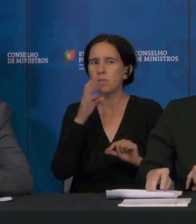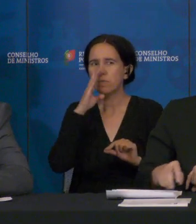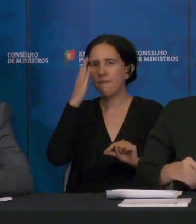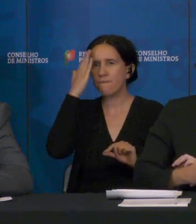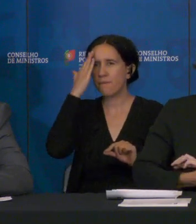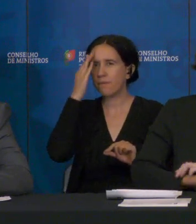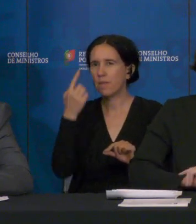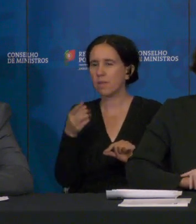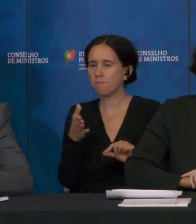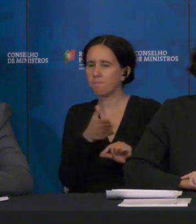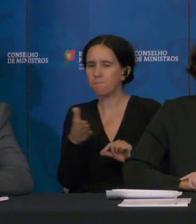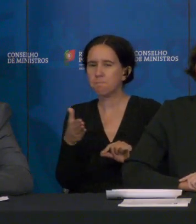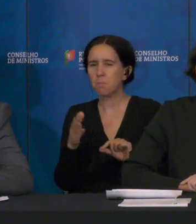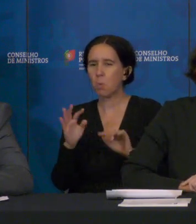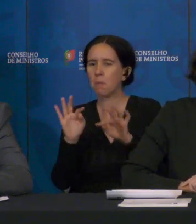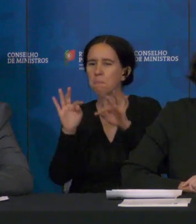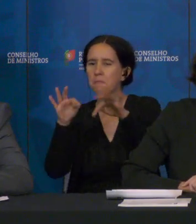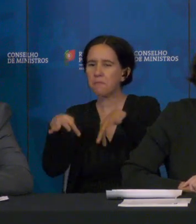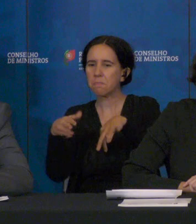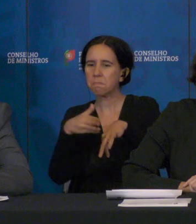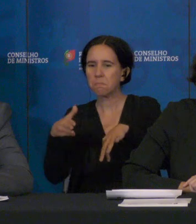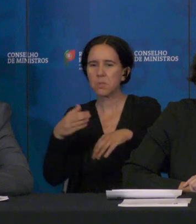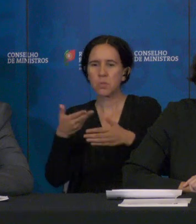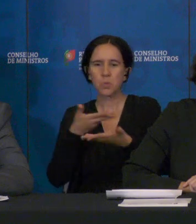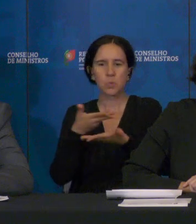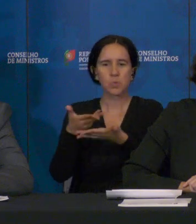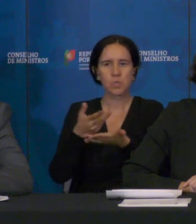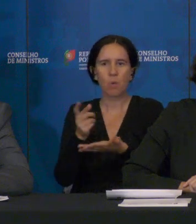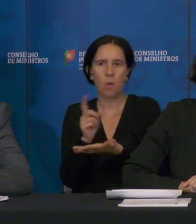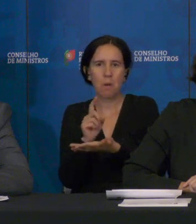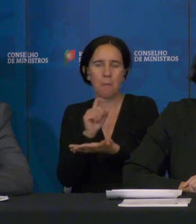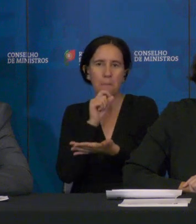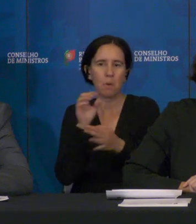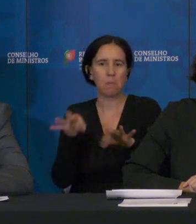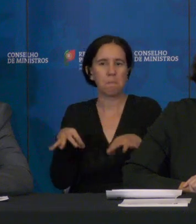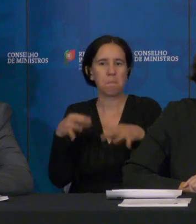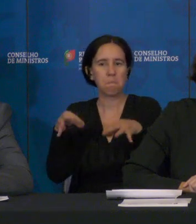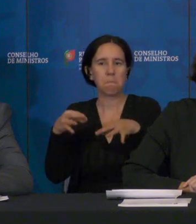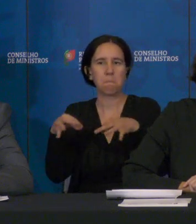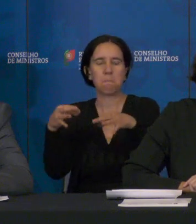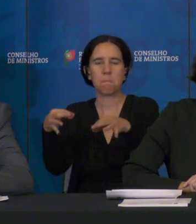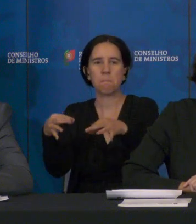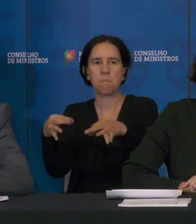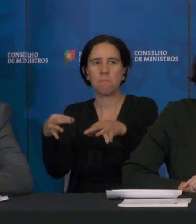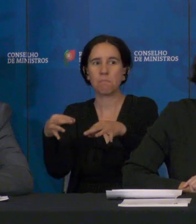o término das negociações ou não, portanto elas podem se prolongar se calhar